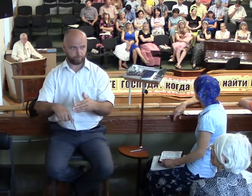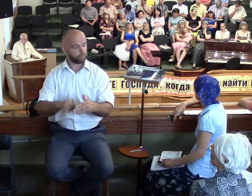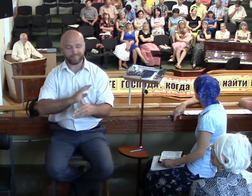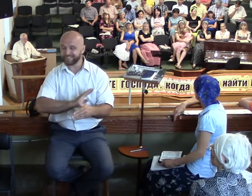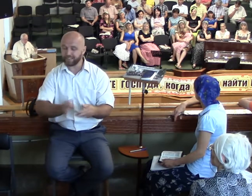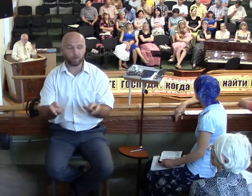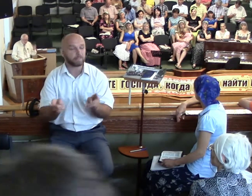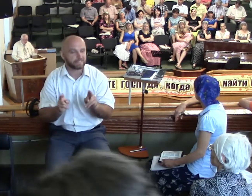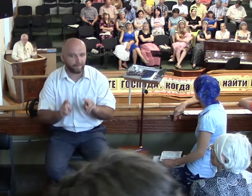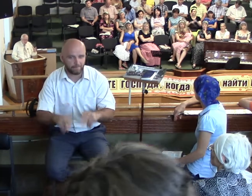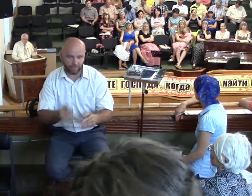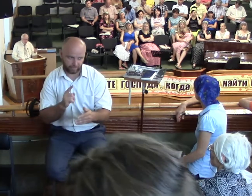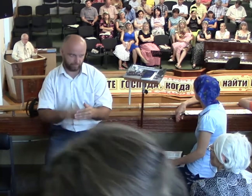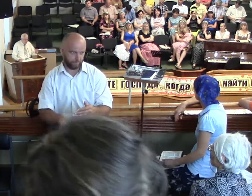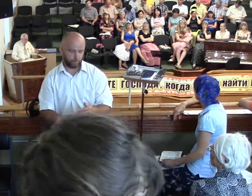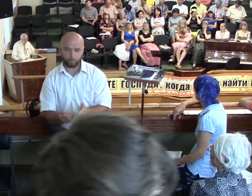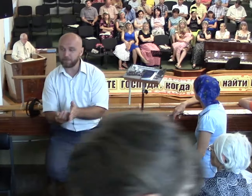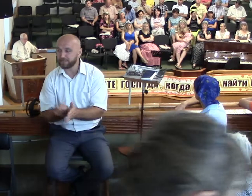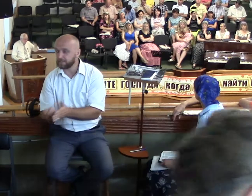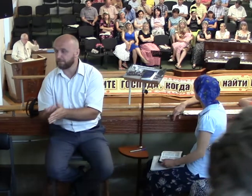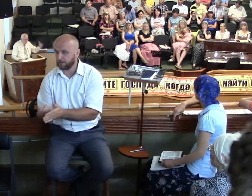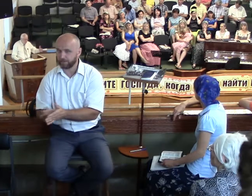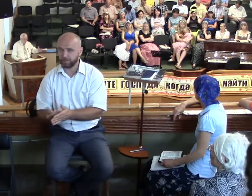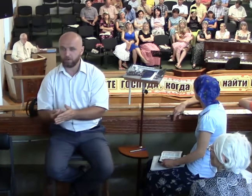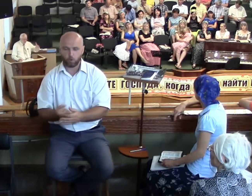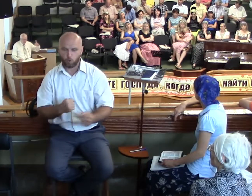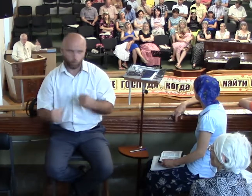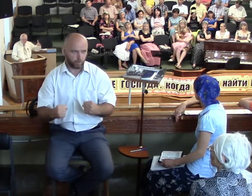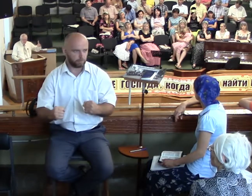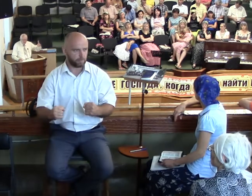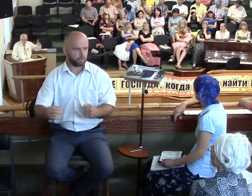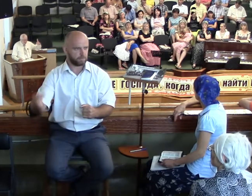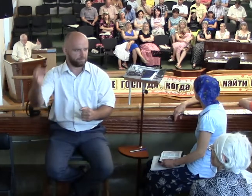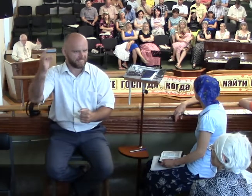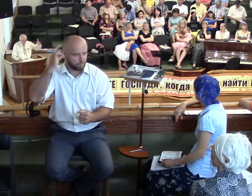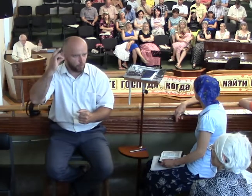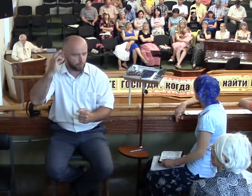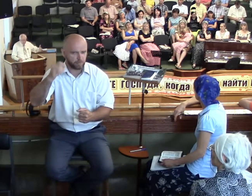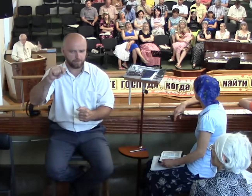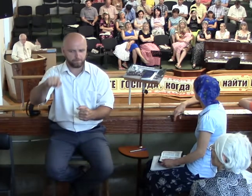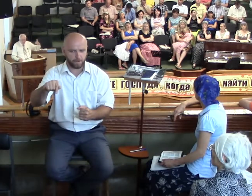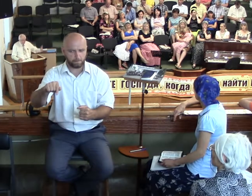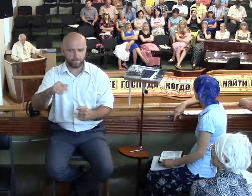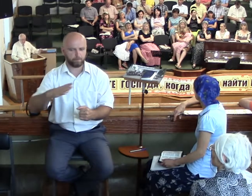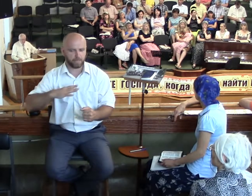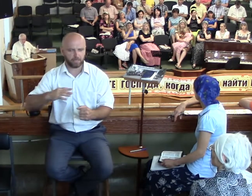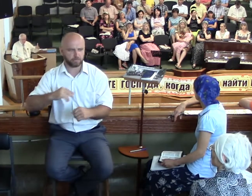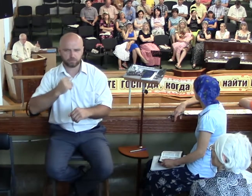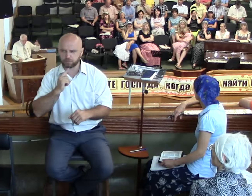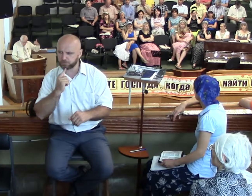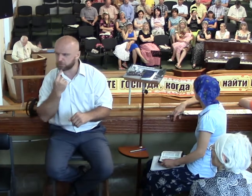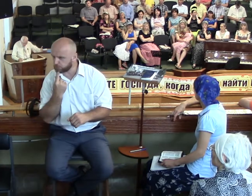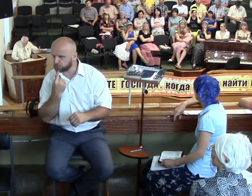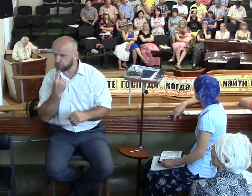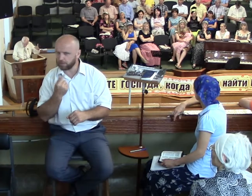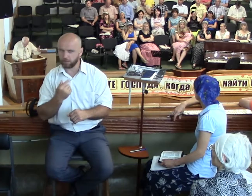воздаяние». Здесь снова призыв. Вспомните, вам было трудно, вы это выдержали.